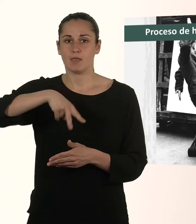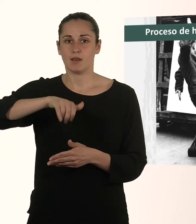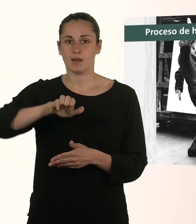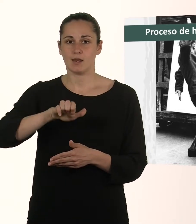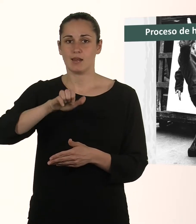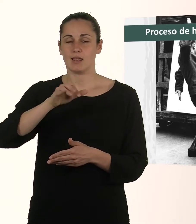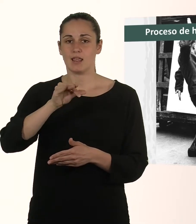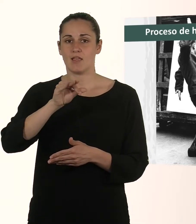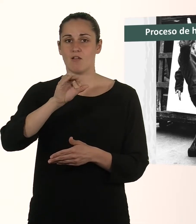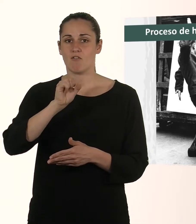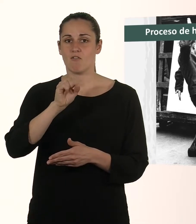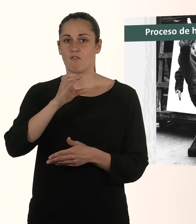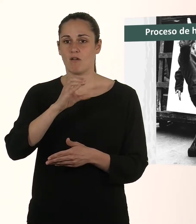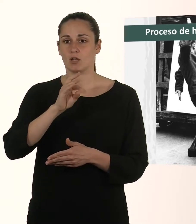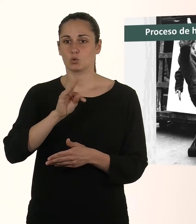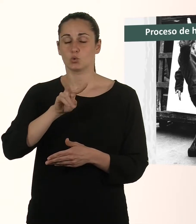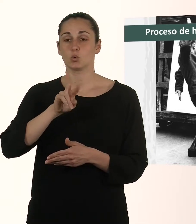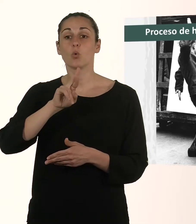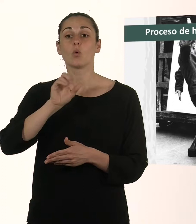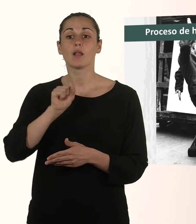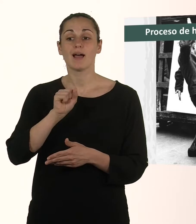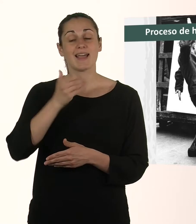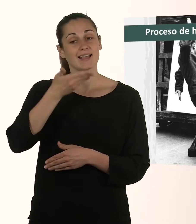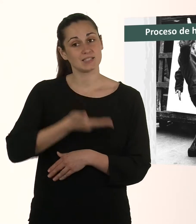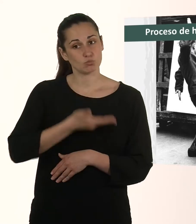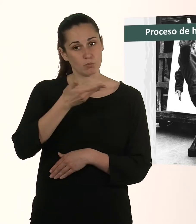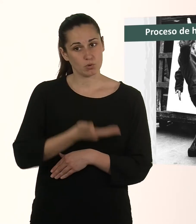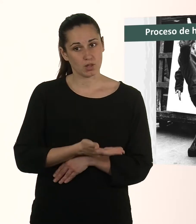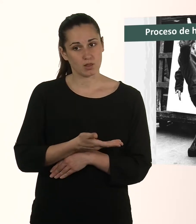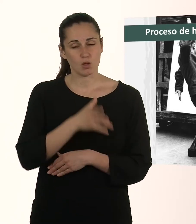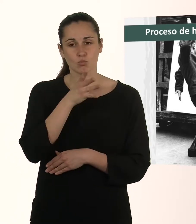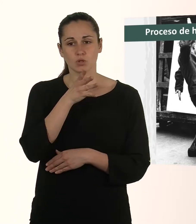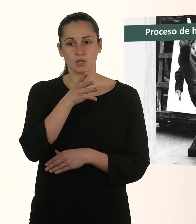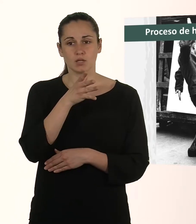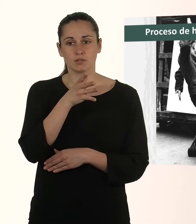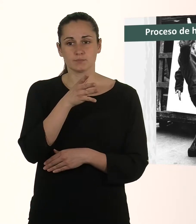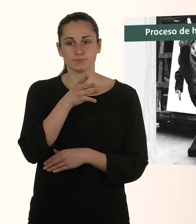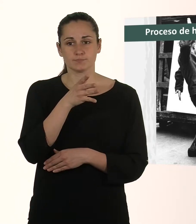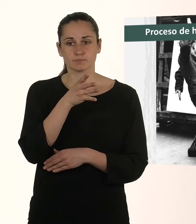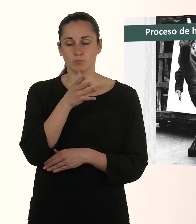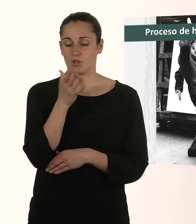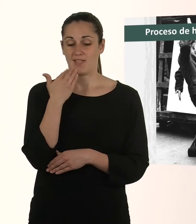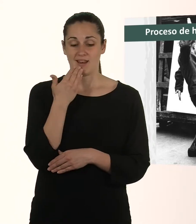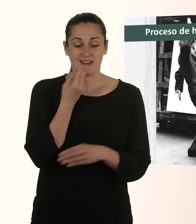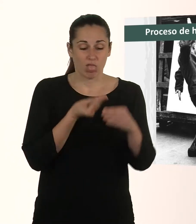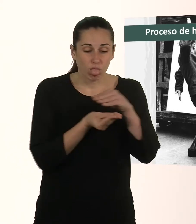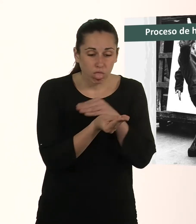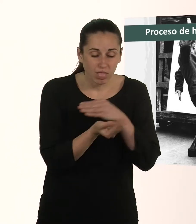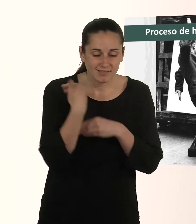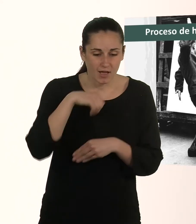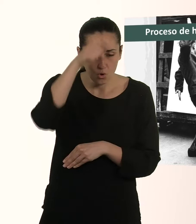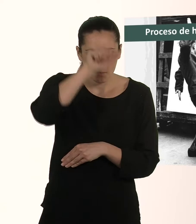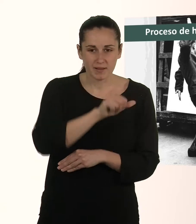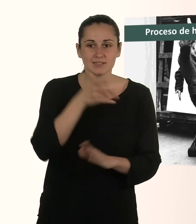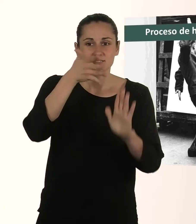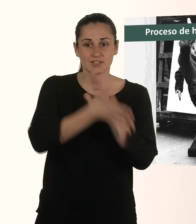va a ser absolutamente clave. Apenas identificado el recién nacido como varón, se pondrá en marcha todo un proceso